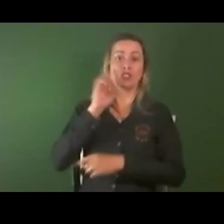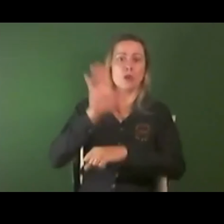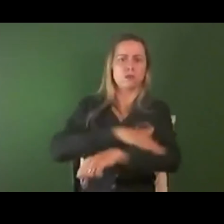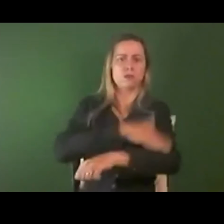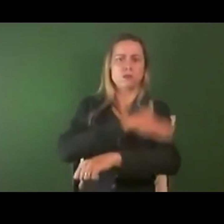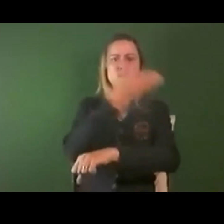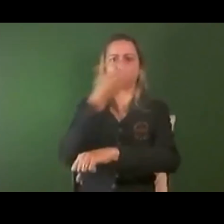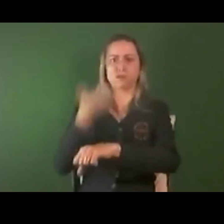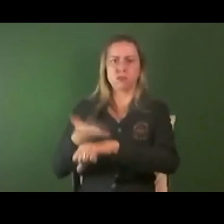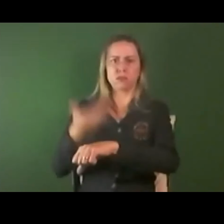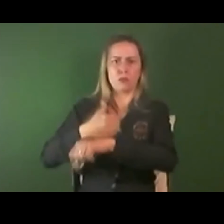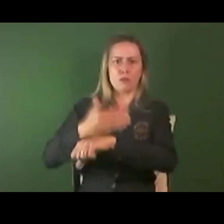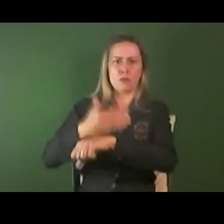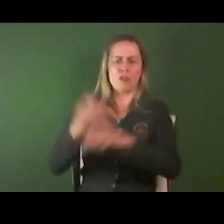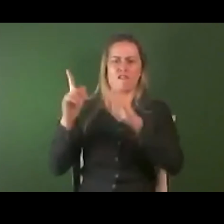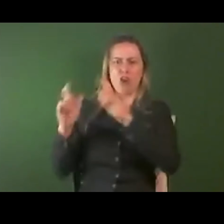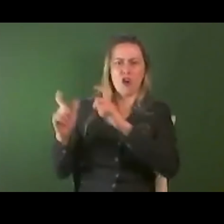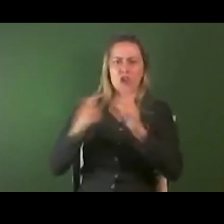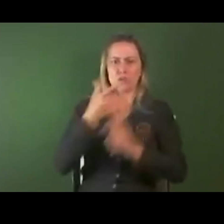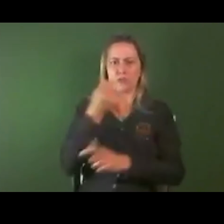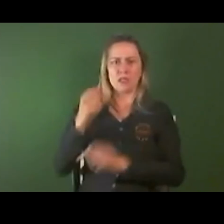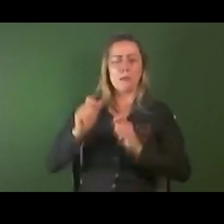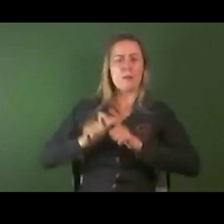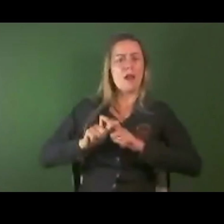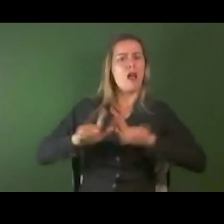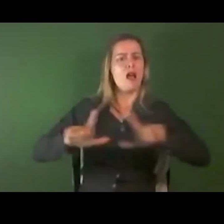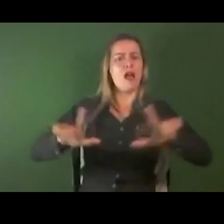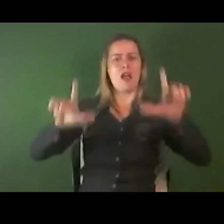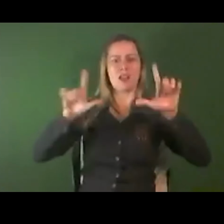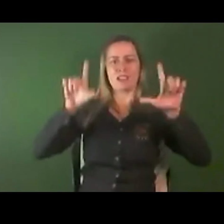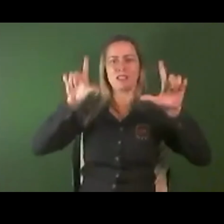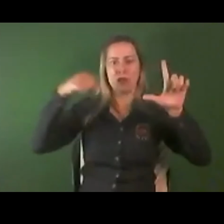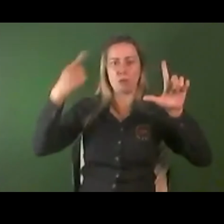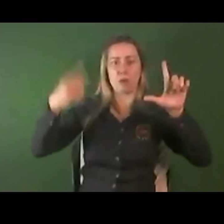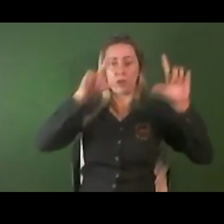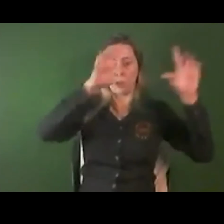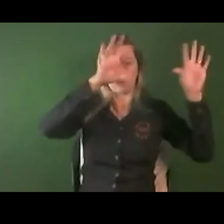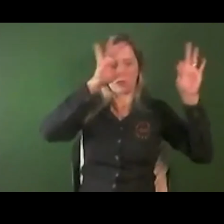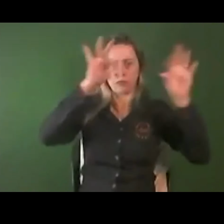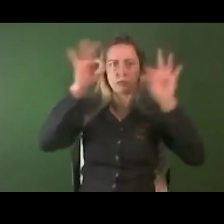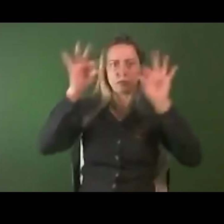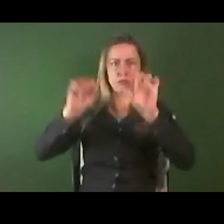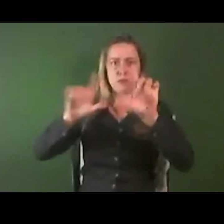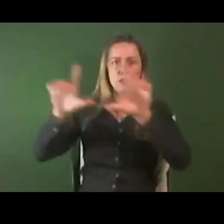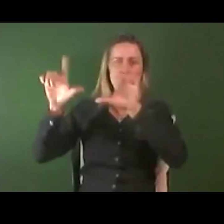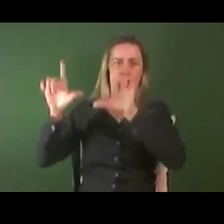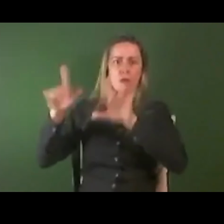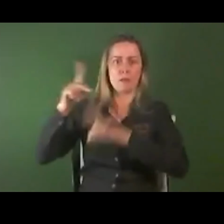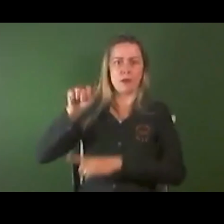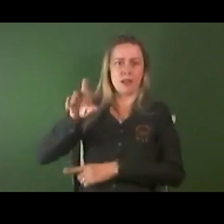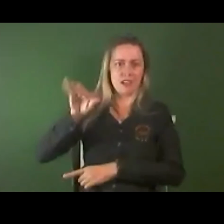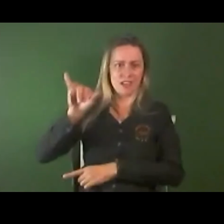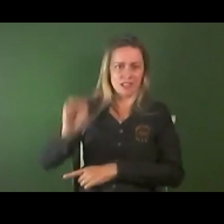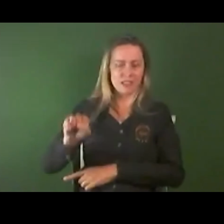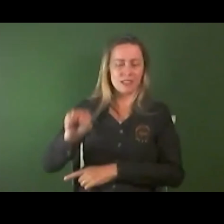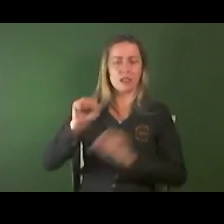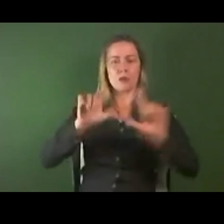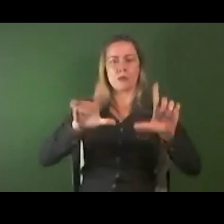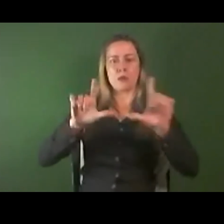noite ele amplia essas 200 fotografias, depois ele pendura em painéis instalados por Paris, e o objetivo é que as